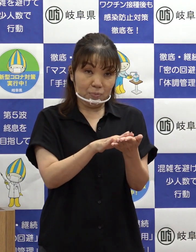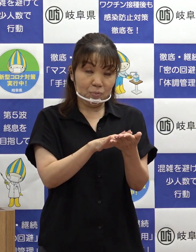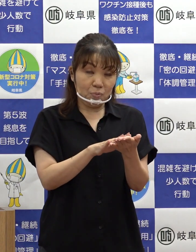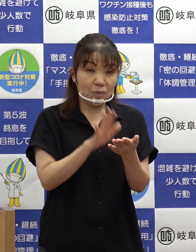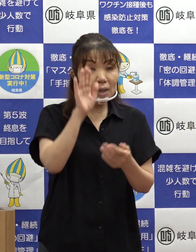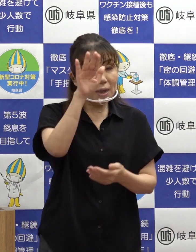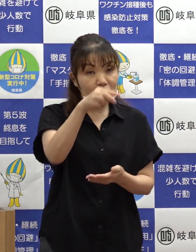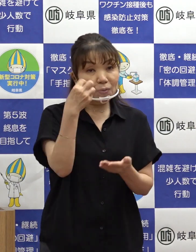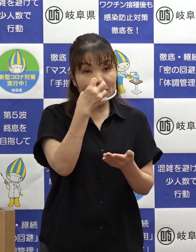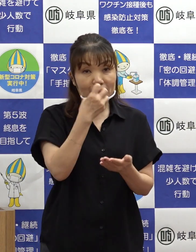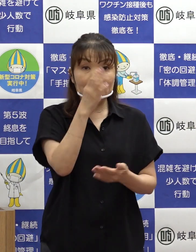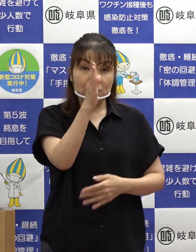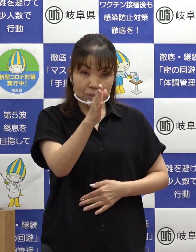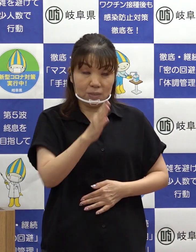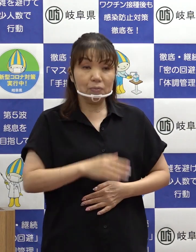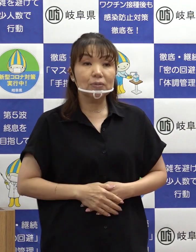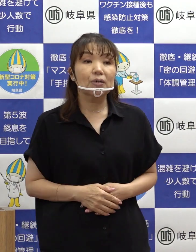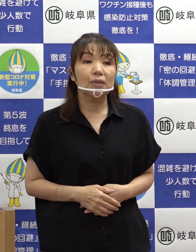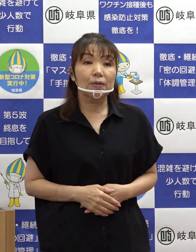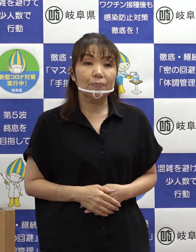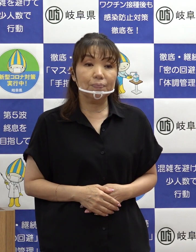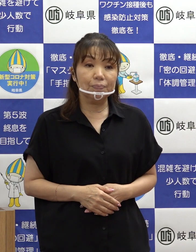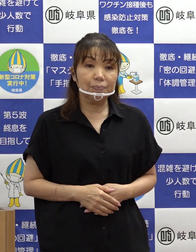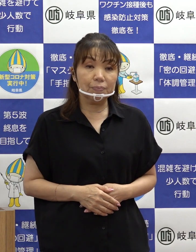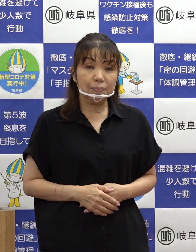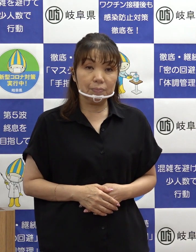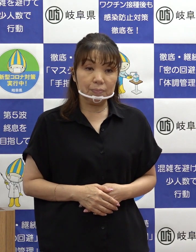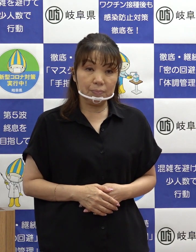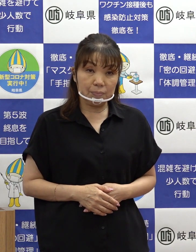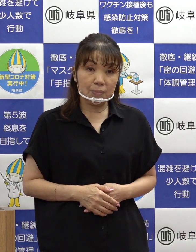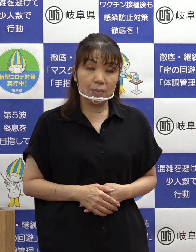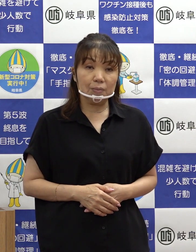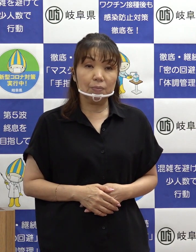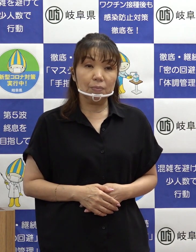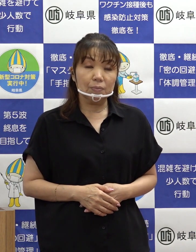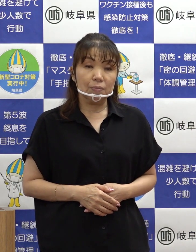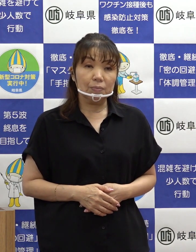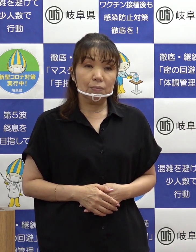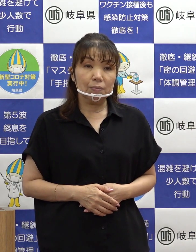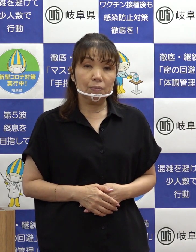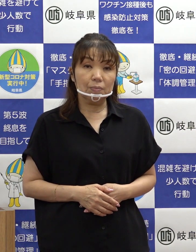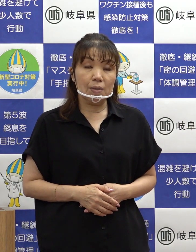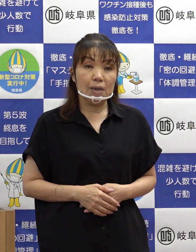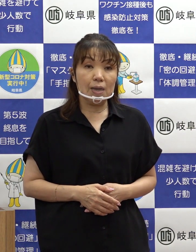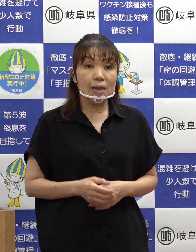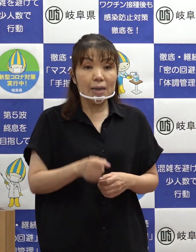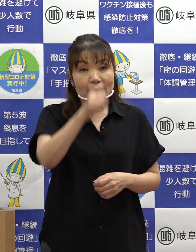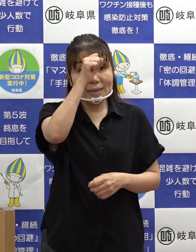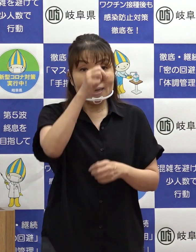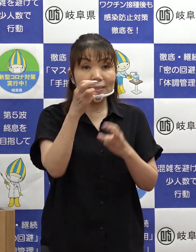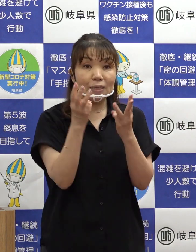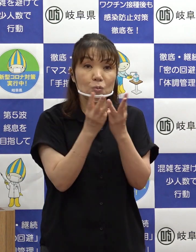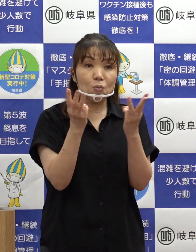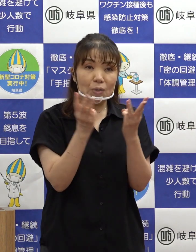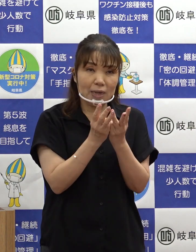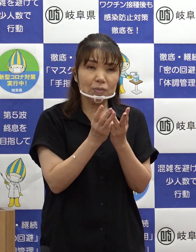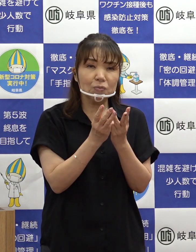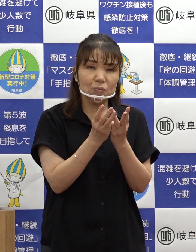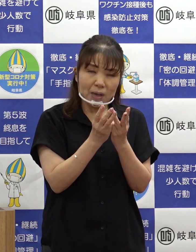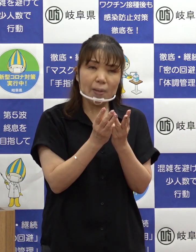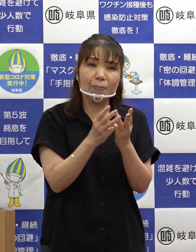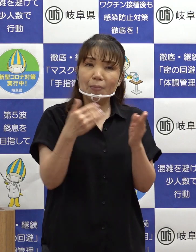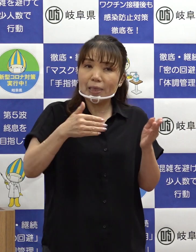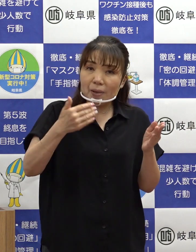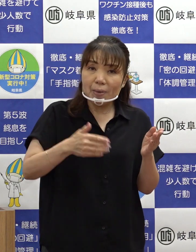覧いただければと思いますが、下から3つ目のパラグラフにありますように、新規感染者数は依然として高い水準にあるということ